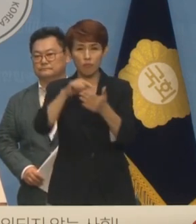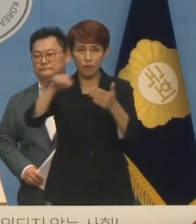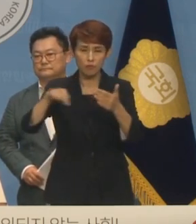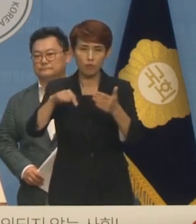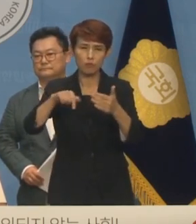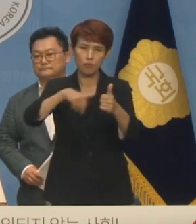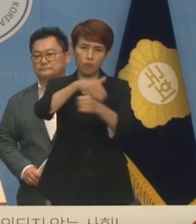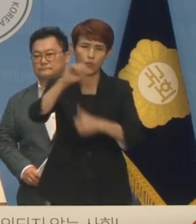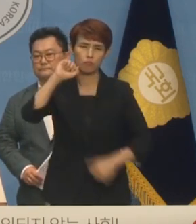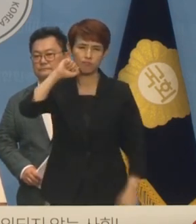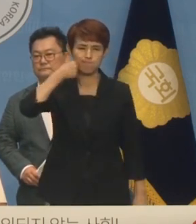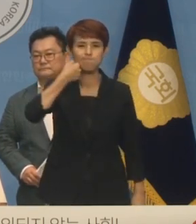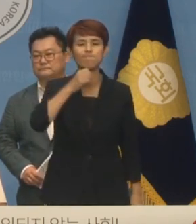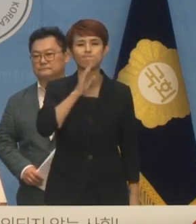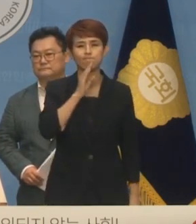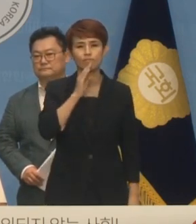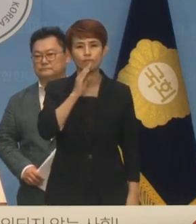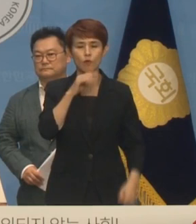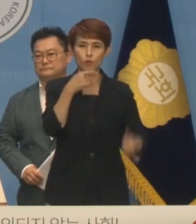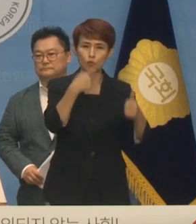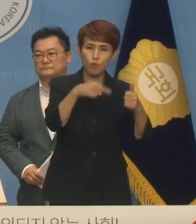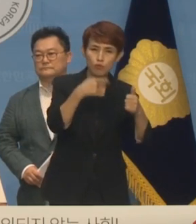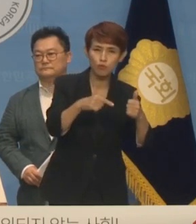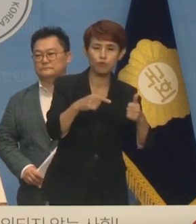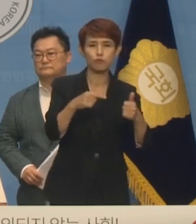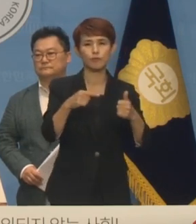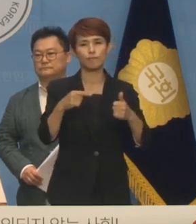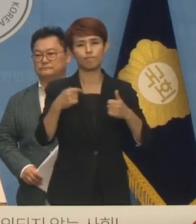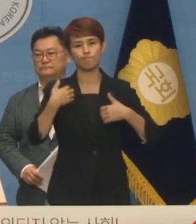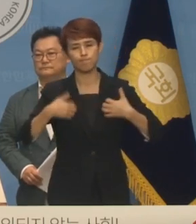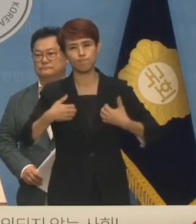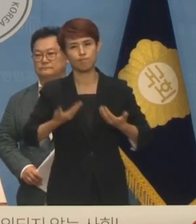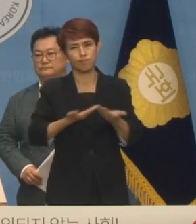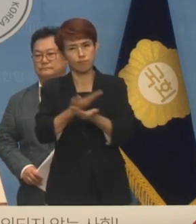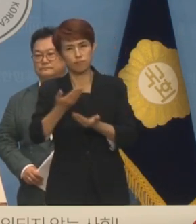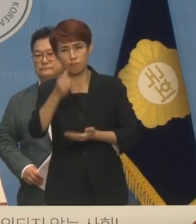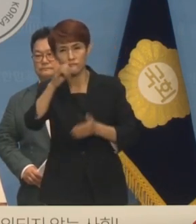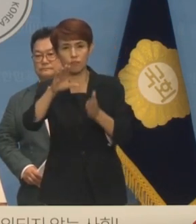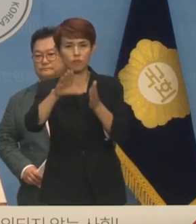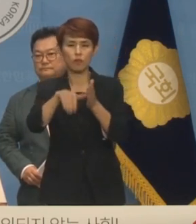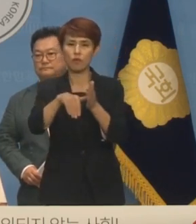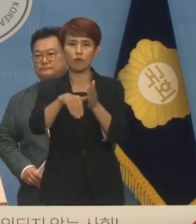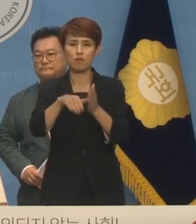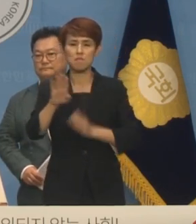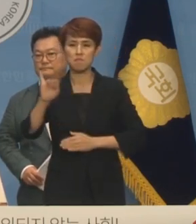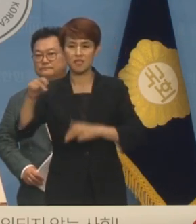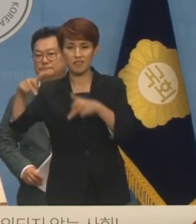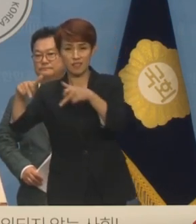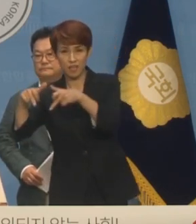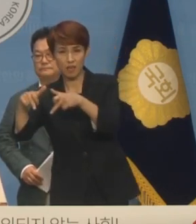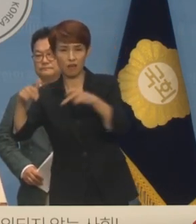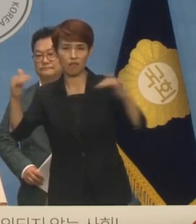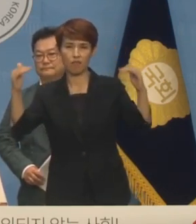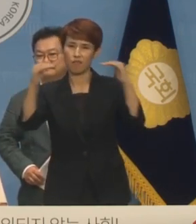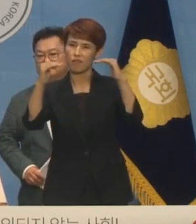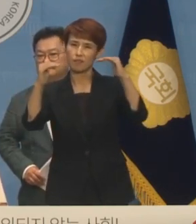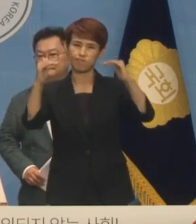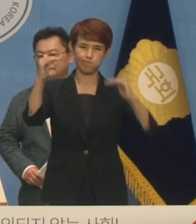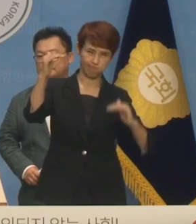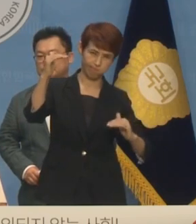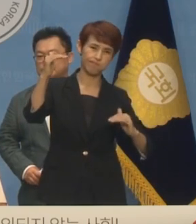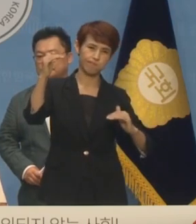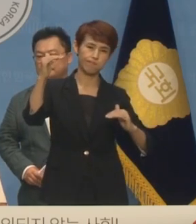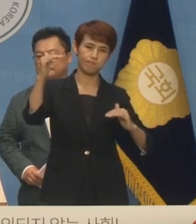열악한 상태이고 교육이나 여가생활 참여 등 대부분의 측면에서 비장애인과 동등하지 못한